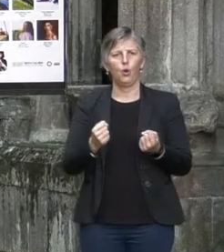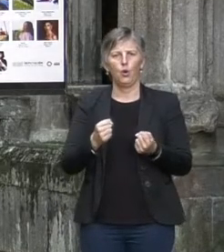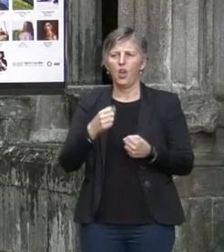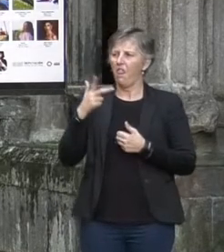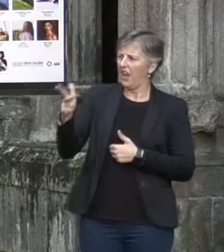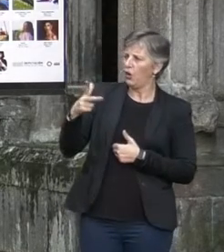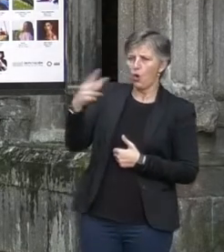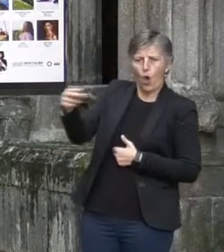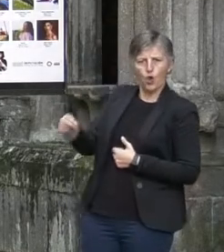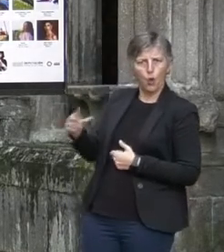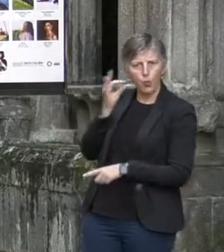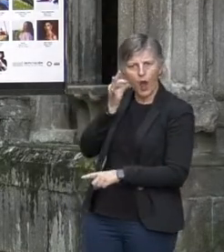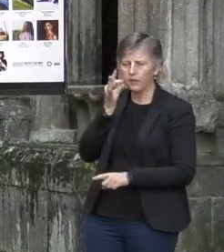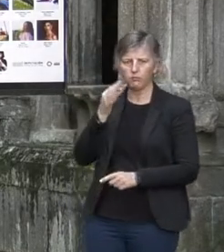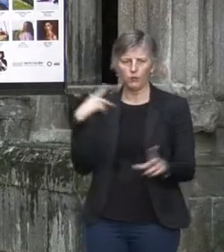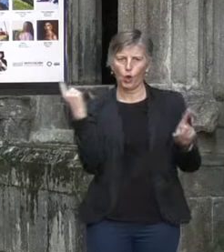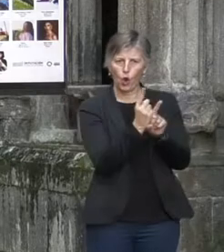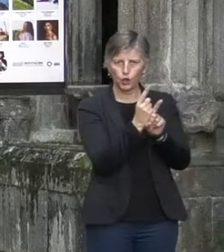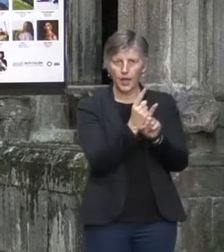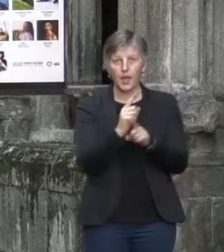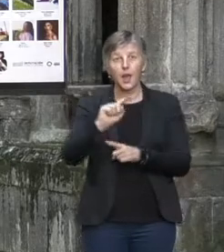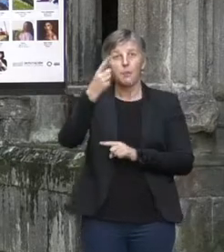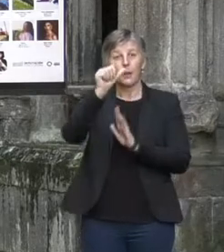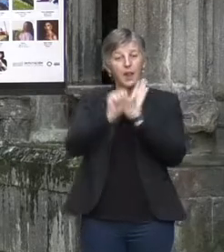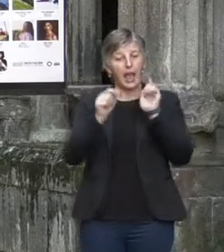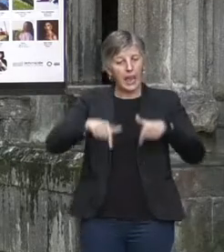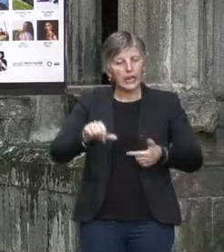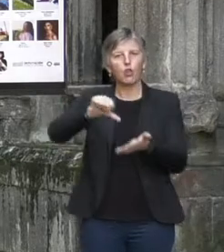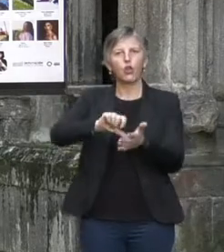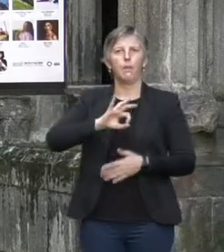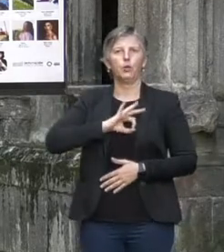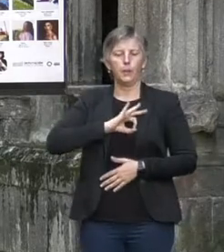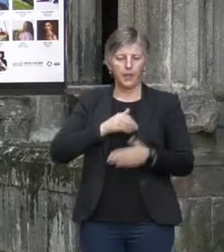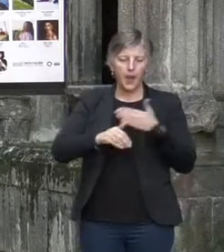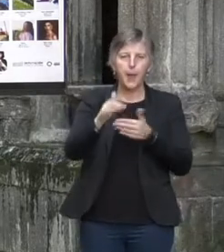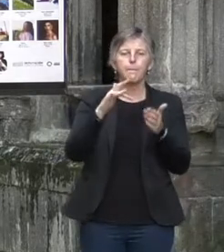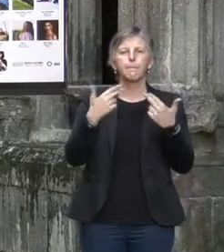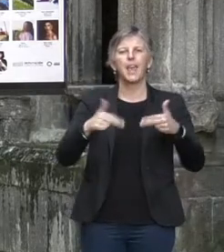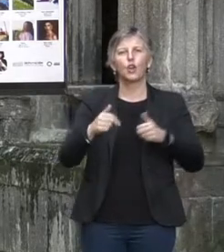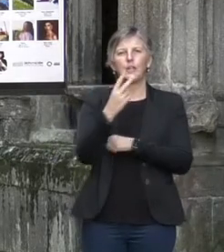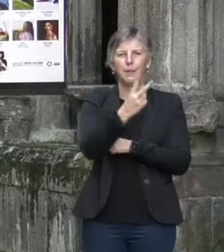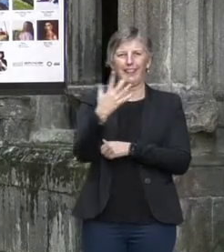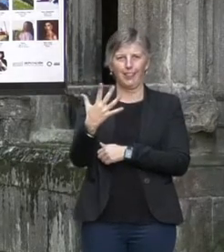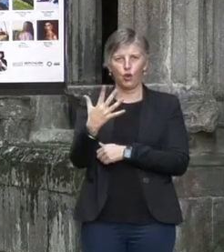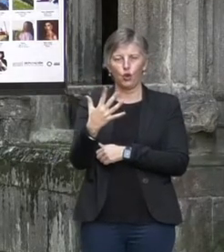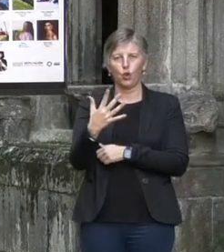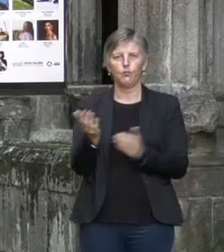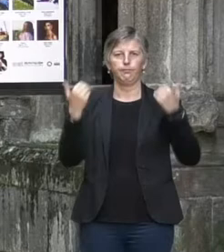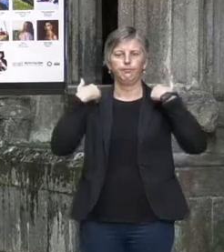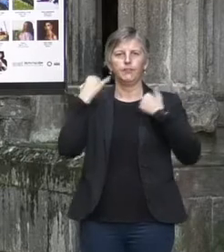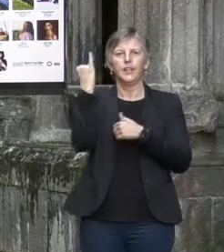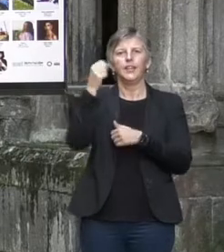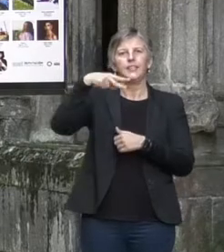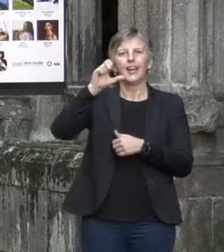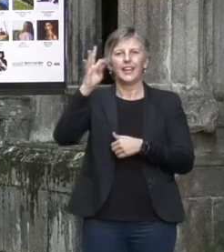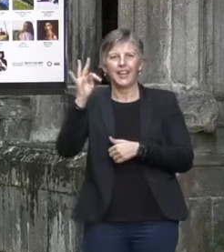das mulleres. A primeira será nesta cidade de Pontevedra, o mércores 25, a cargo de Janet